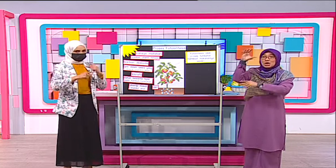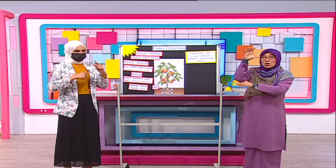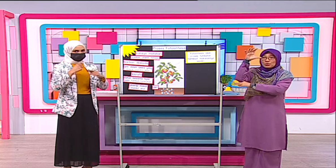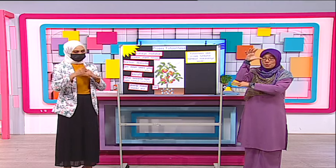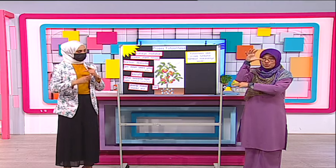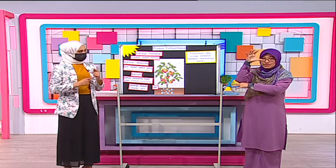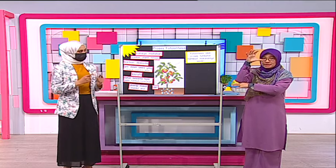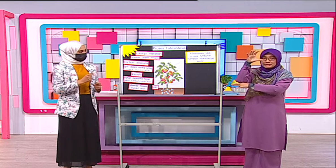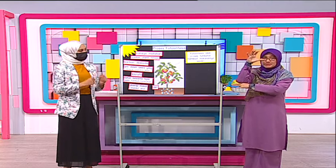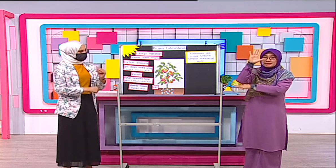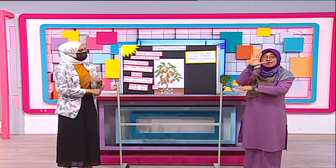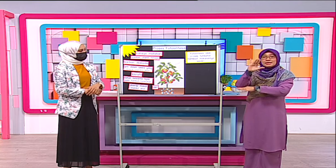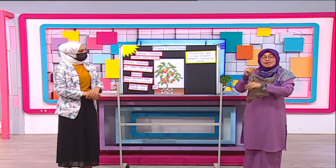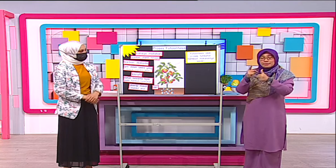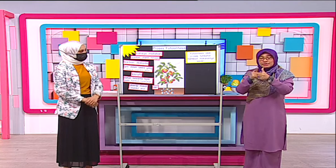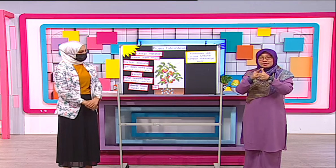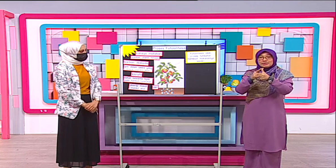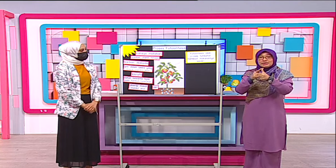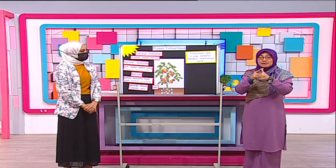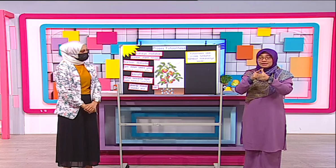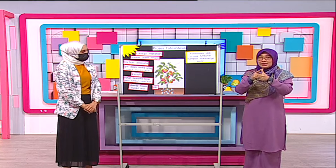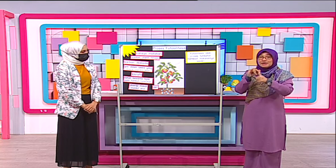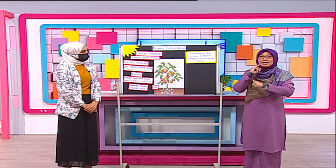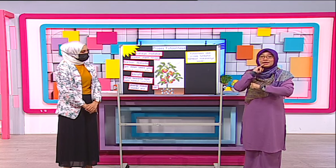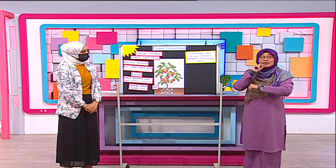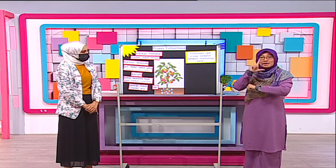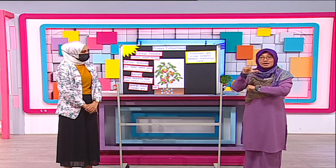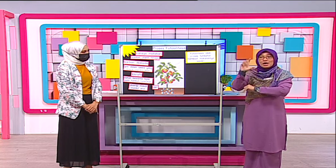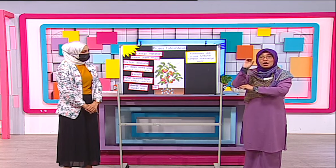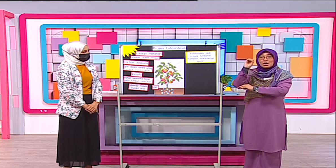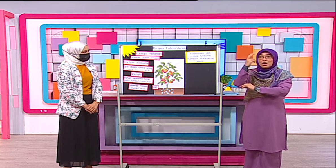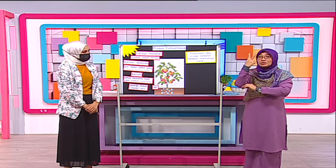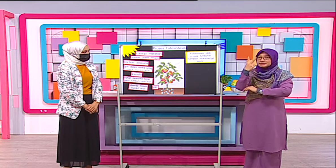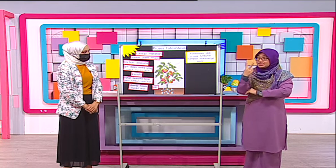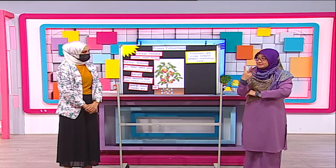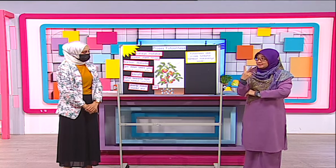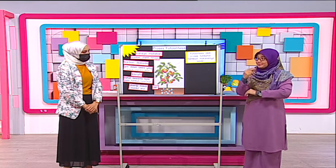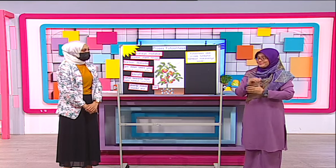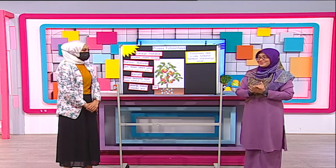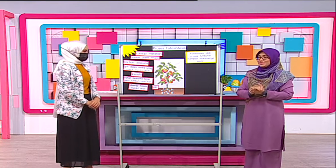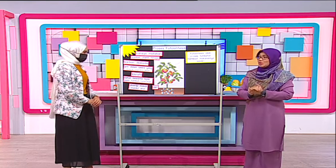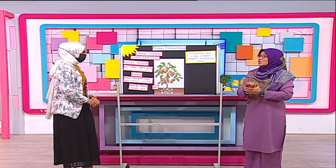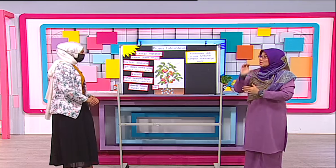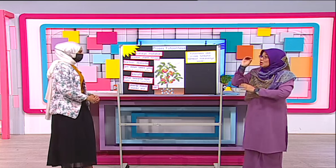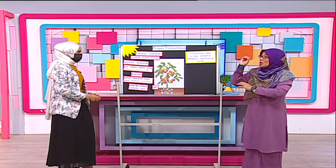fotosintesis yang pertama ialah plastik Hai oksigen oksigen care